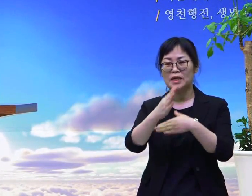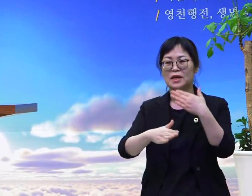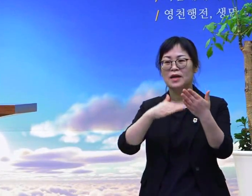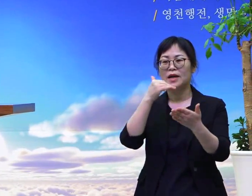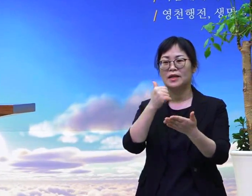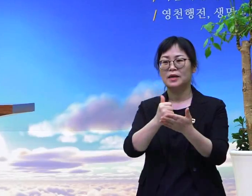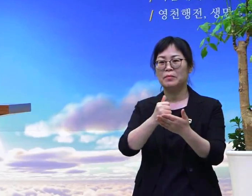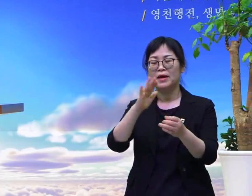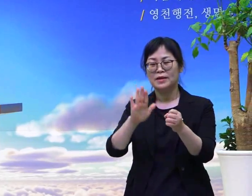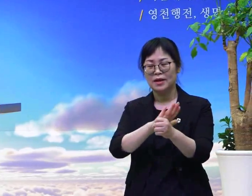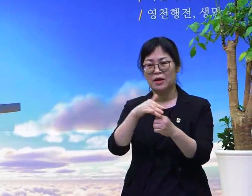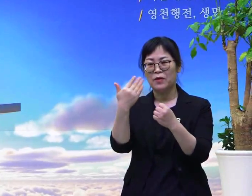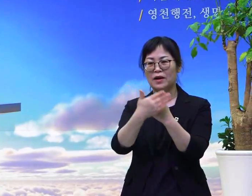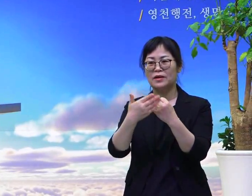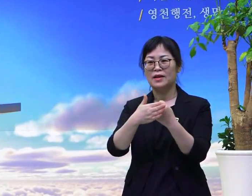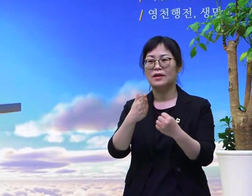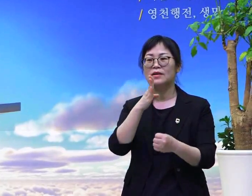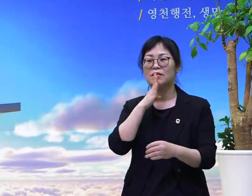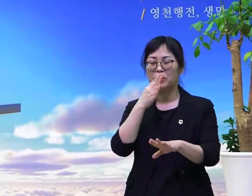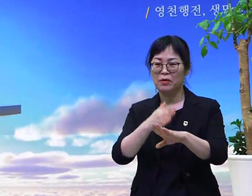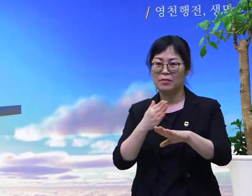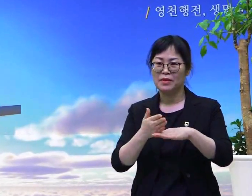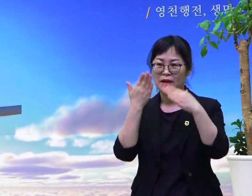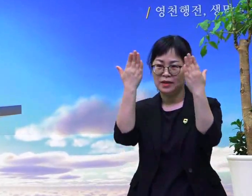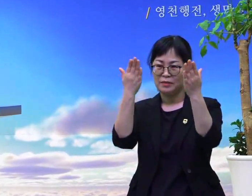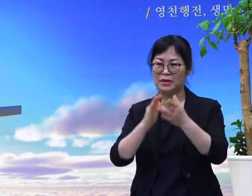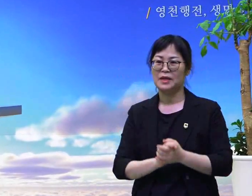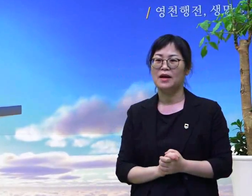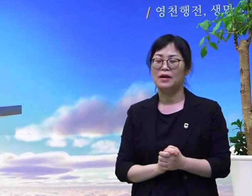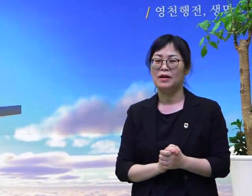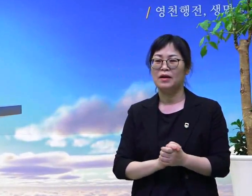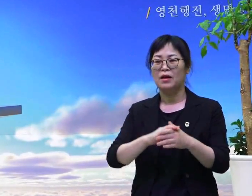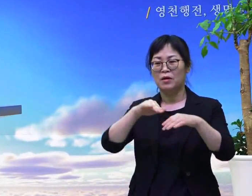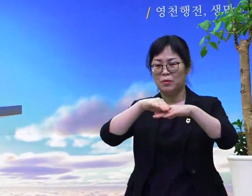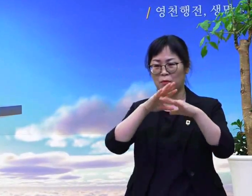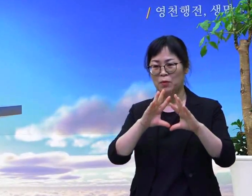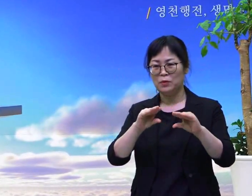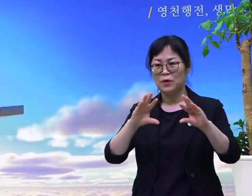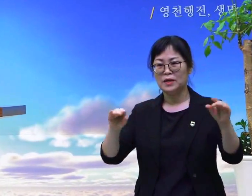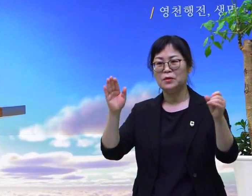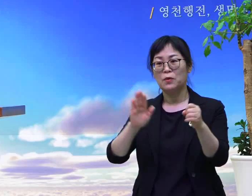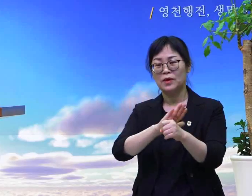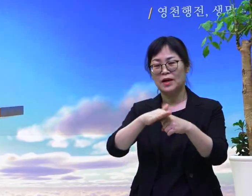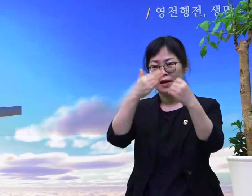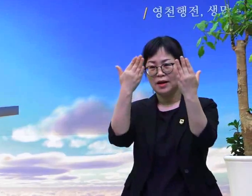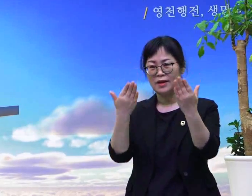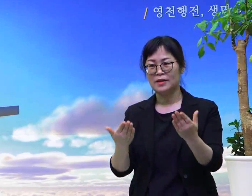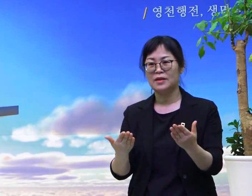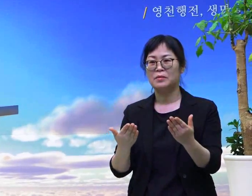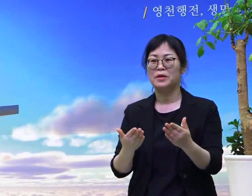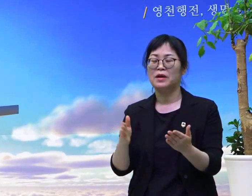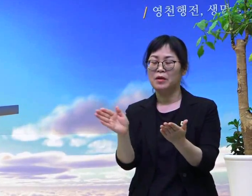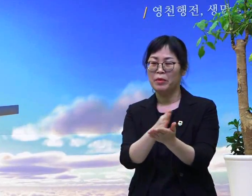하나님, 사랑과 은혜를 진심으로 감사드립니다. 온유하심과 사랑심을 품게